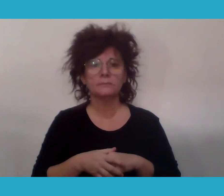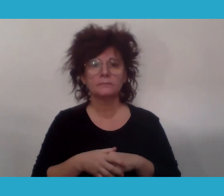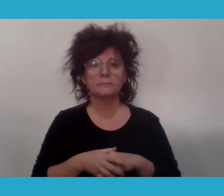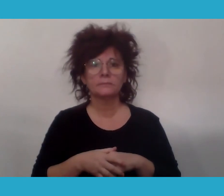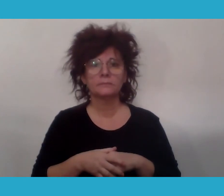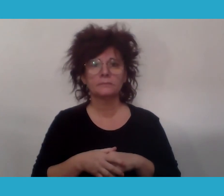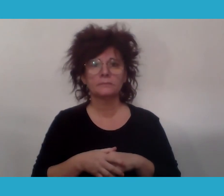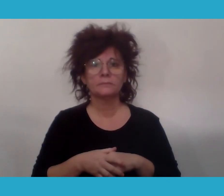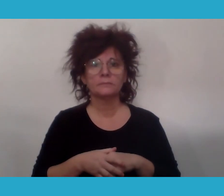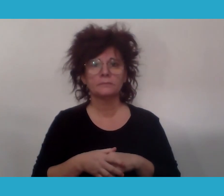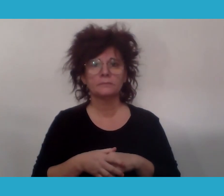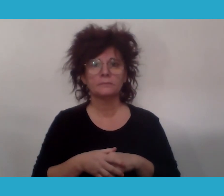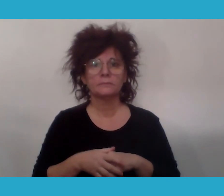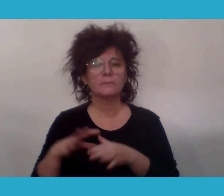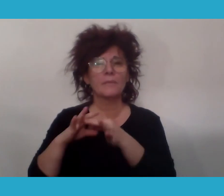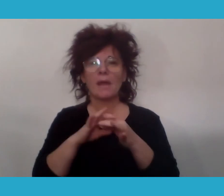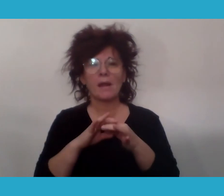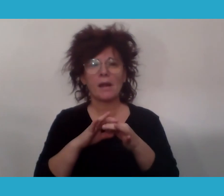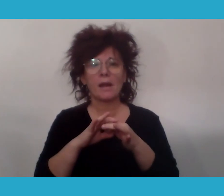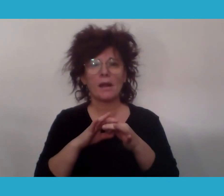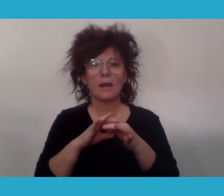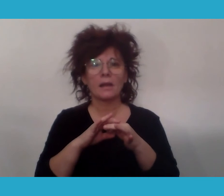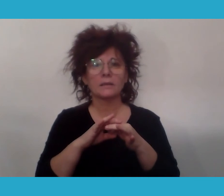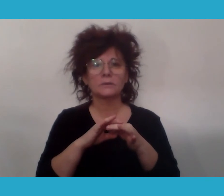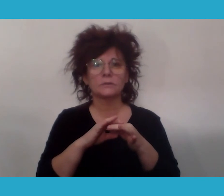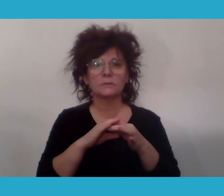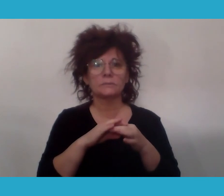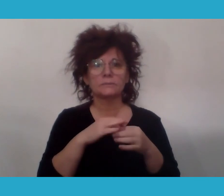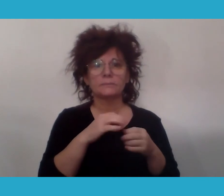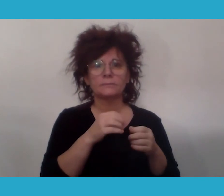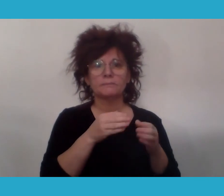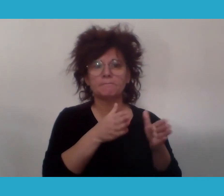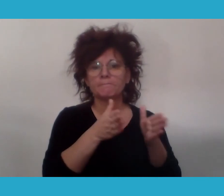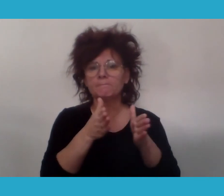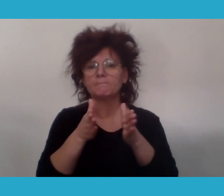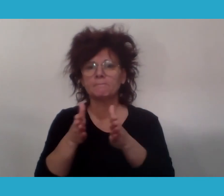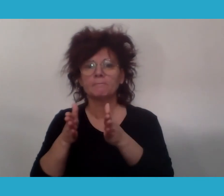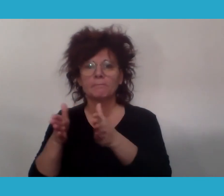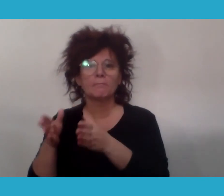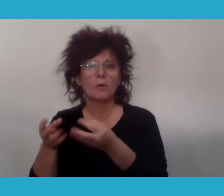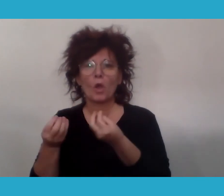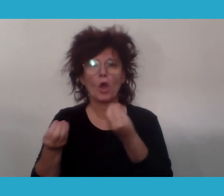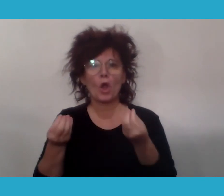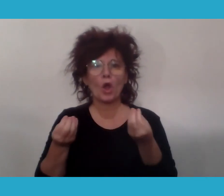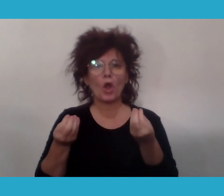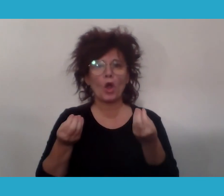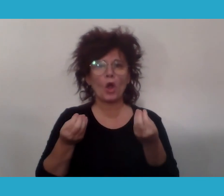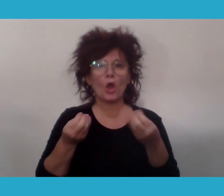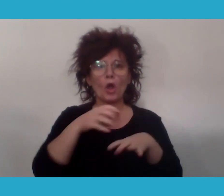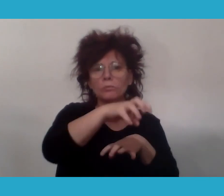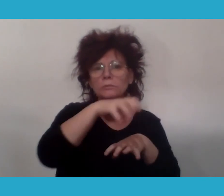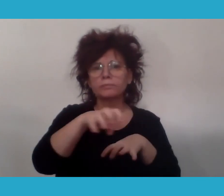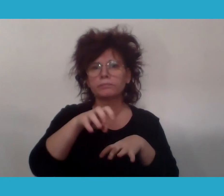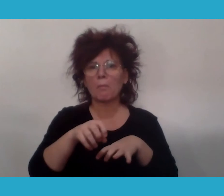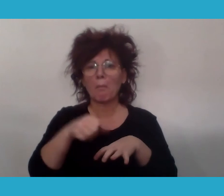ambiental. En cuanto al aspecto distributivo, no se desprende en ninguna parte cómo será la distribución